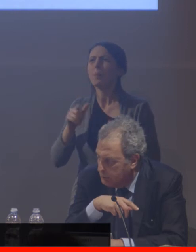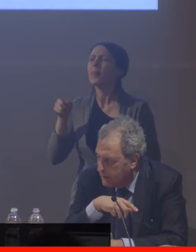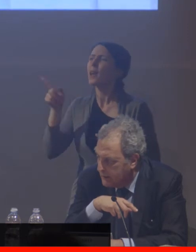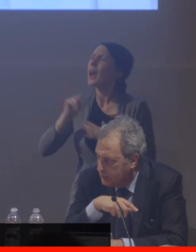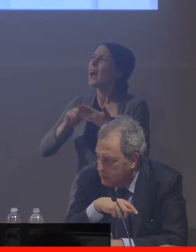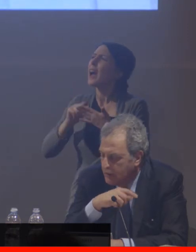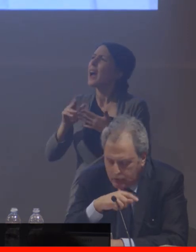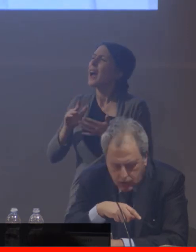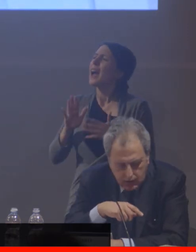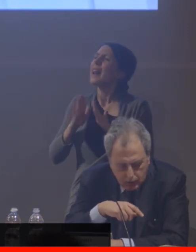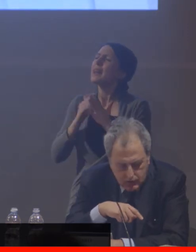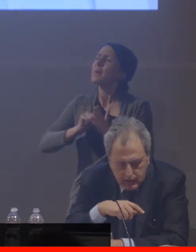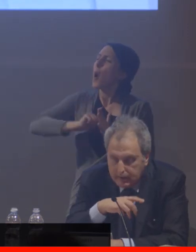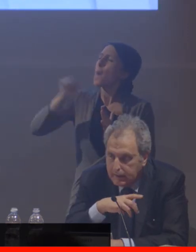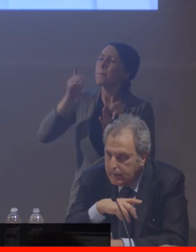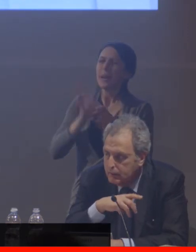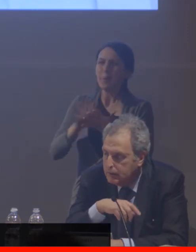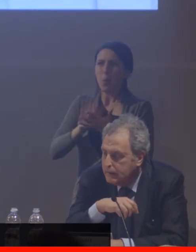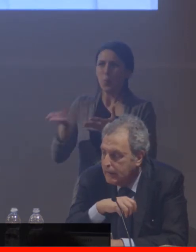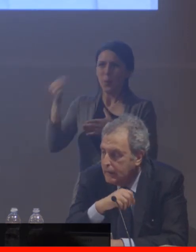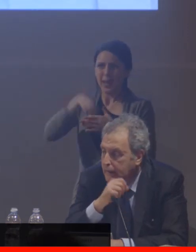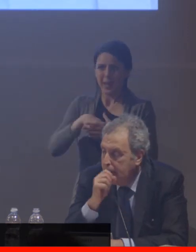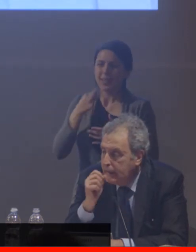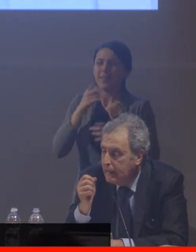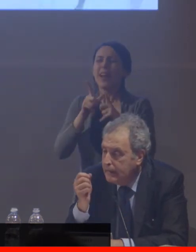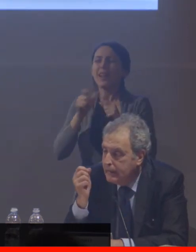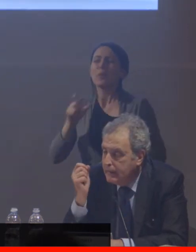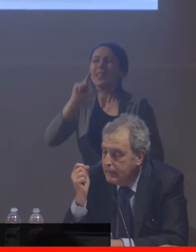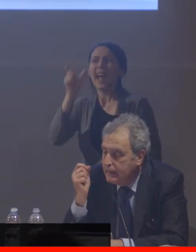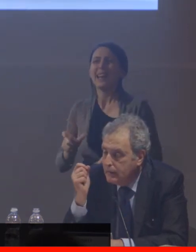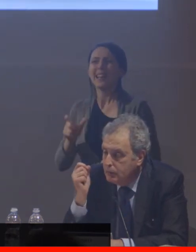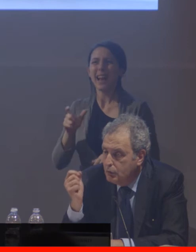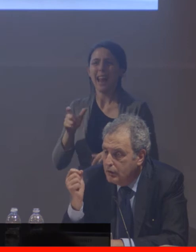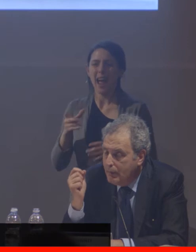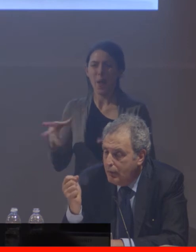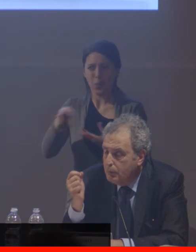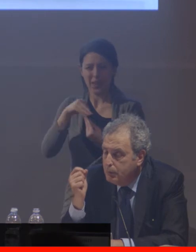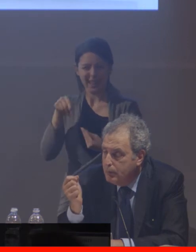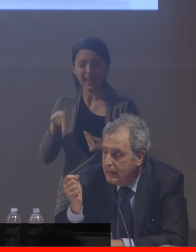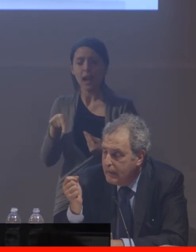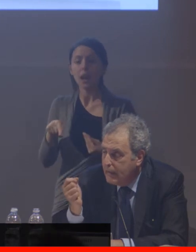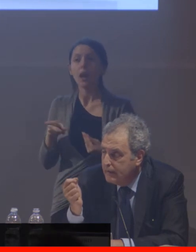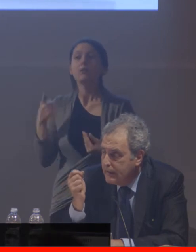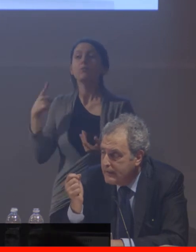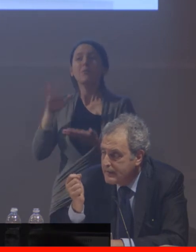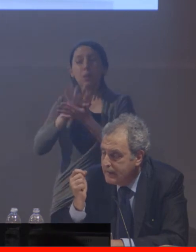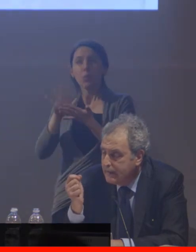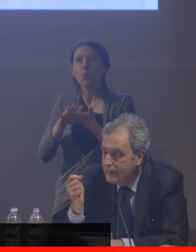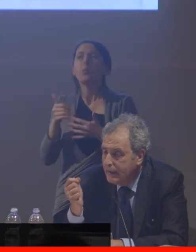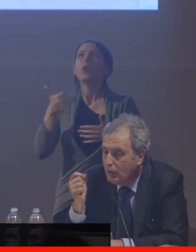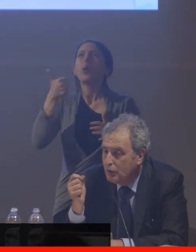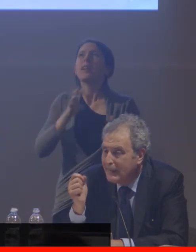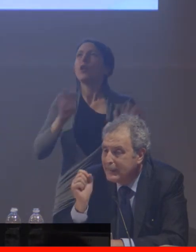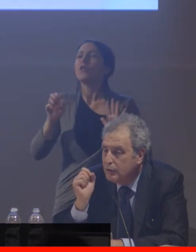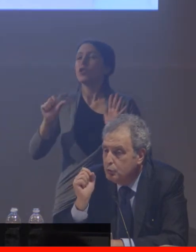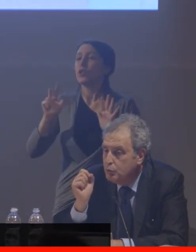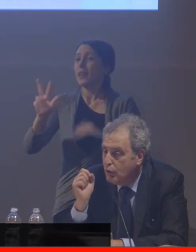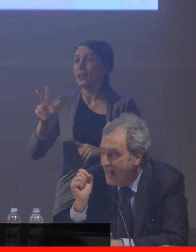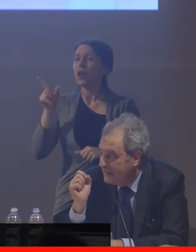ha pubblicato con noi, La storia linguistica dell'Italia Unita, che Tullio De Mauro pubblica nel 63 quando